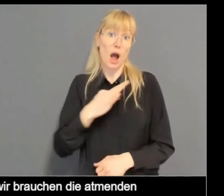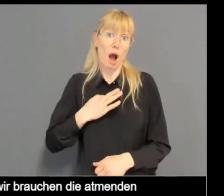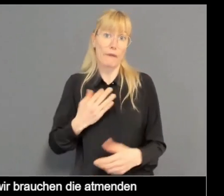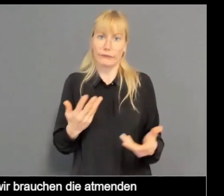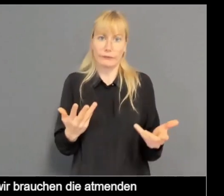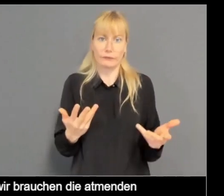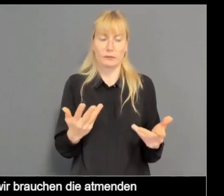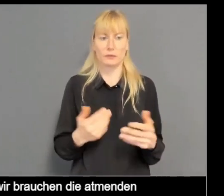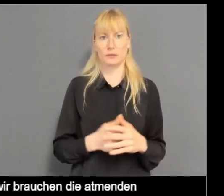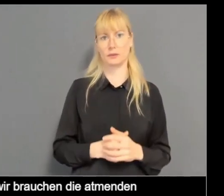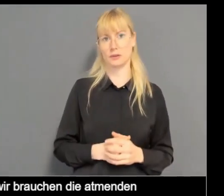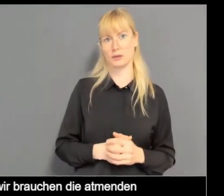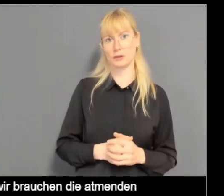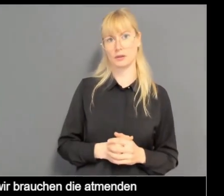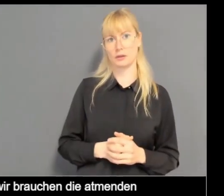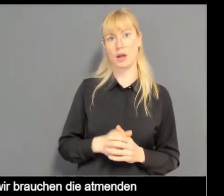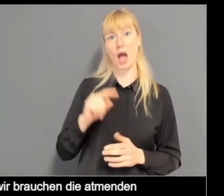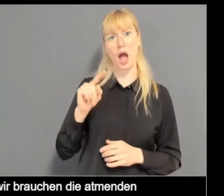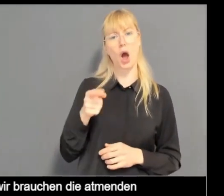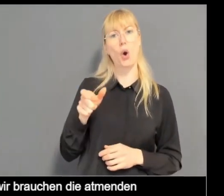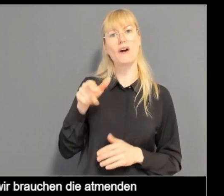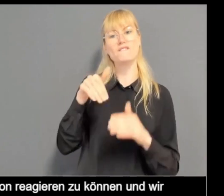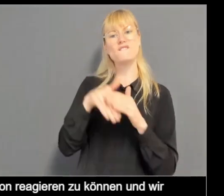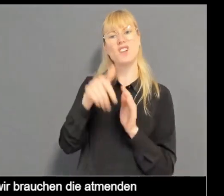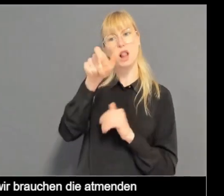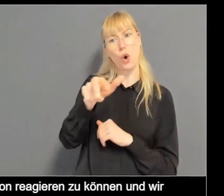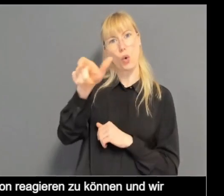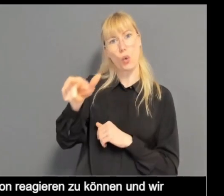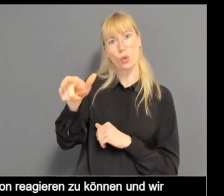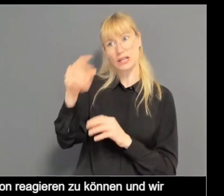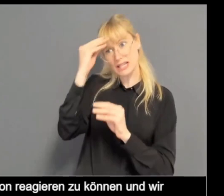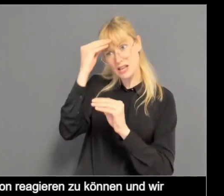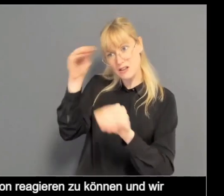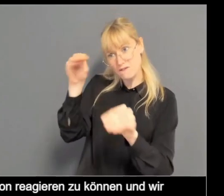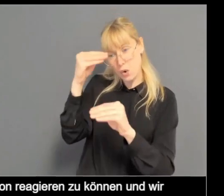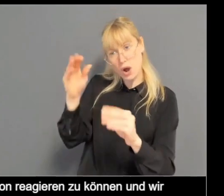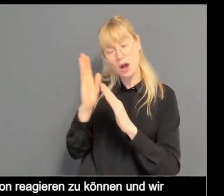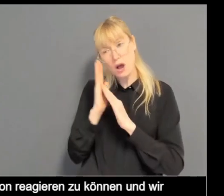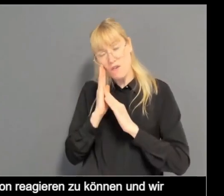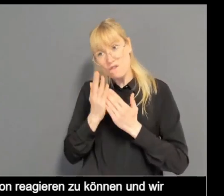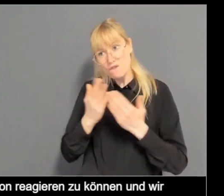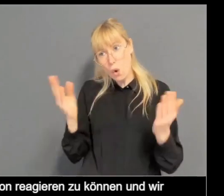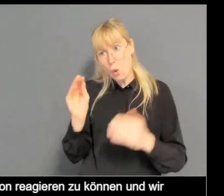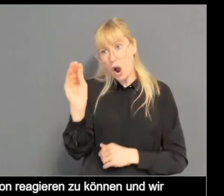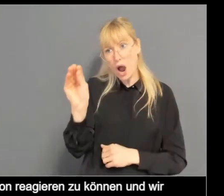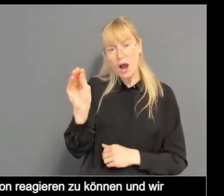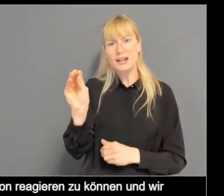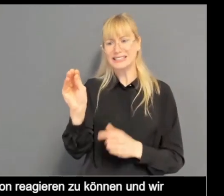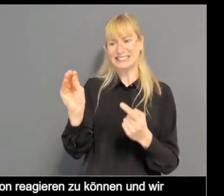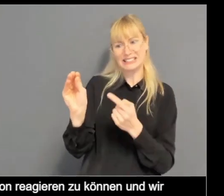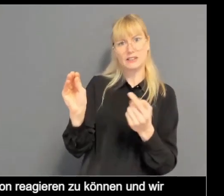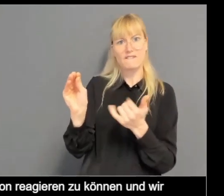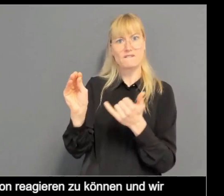auch angedacht, private Unterbringung in irgendeiner Form zu fördern? Und wie kommt diese Information dann an die